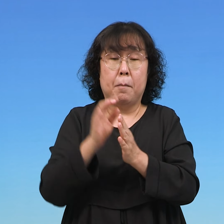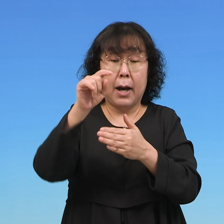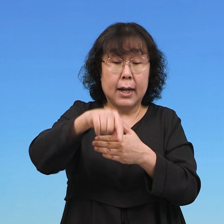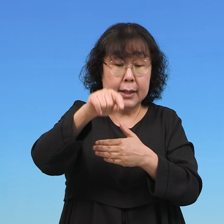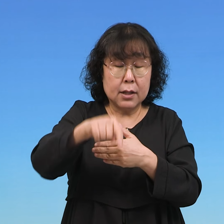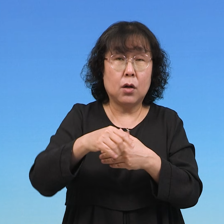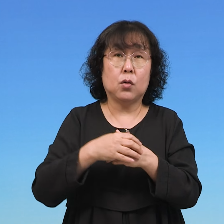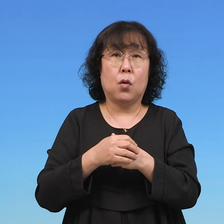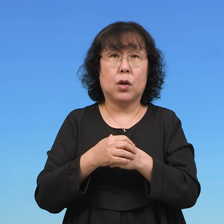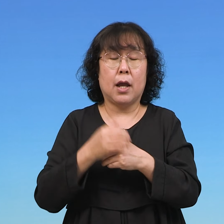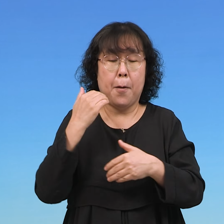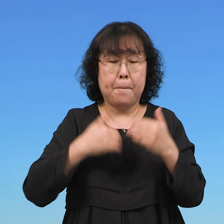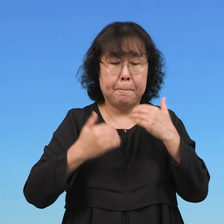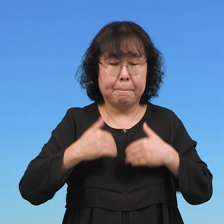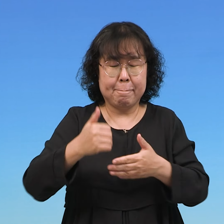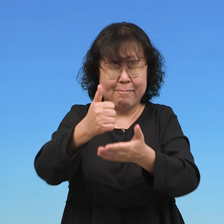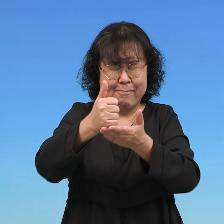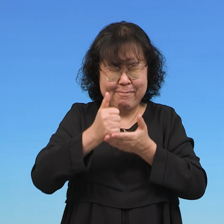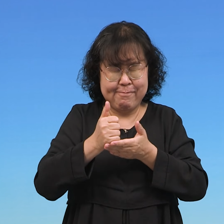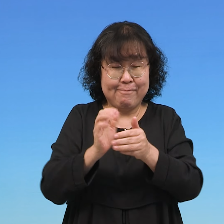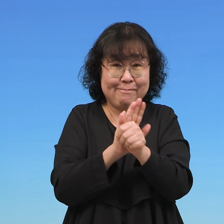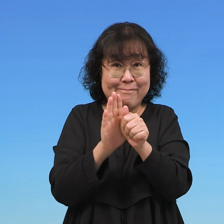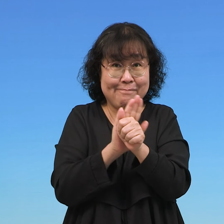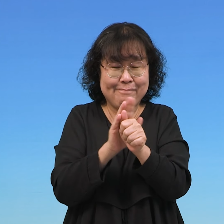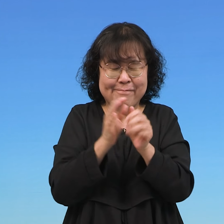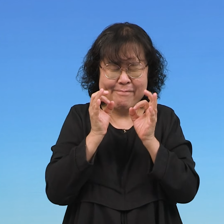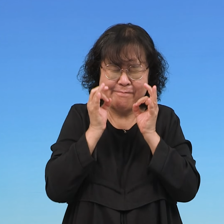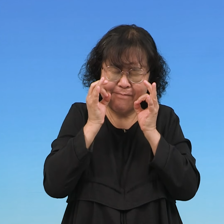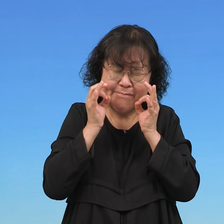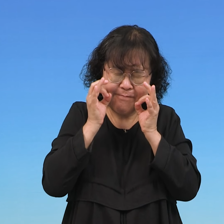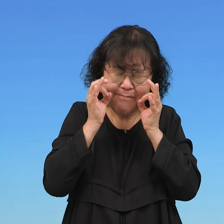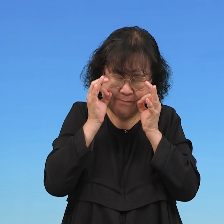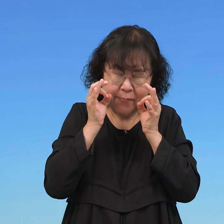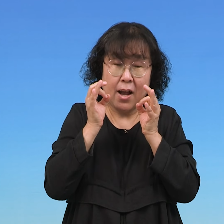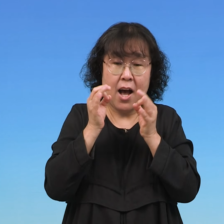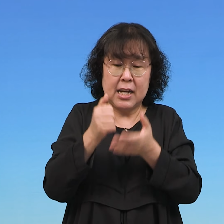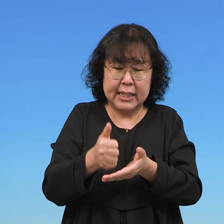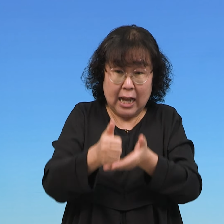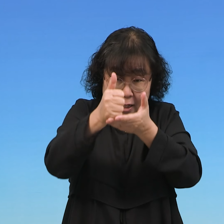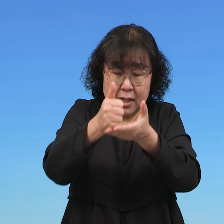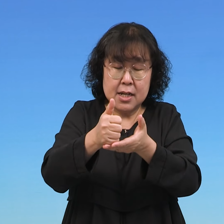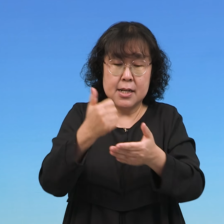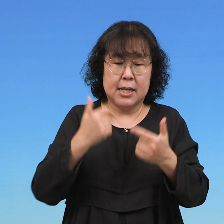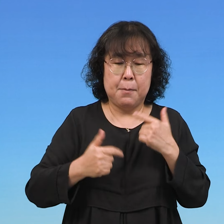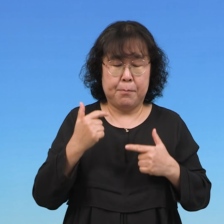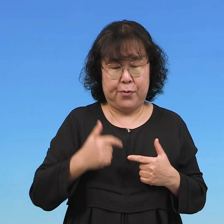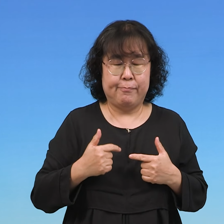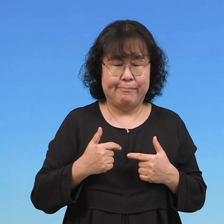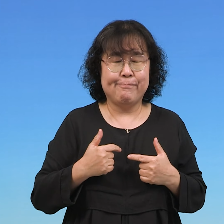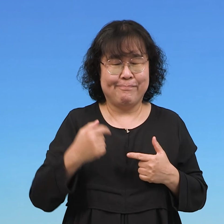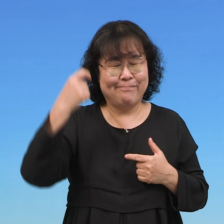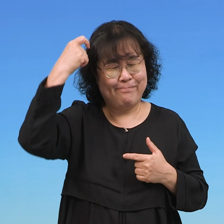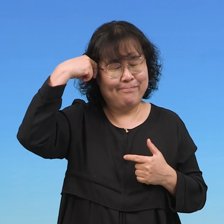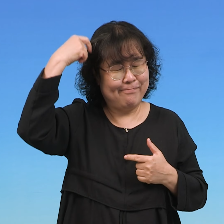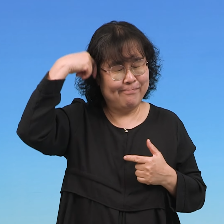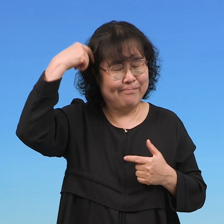여러분 모처럼 환대의 기쁨을 맛보게 되시기를 바랍니다. 그래서 제가 오늘